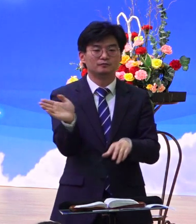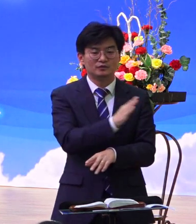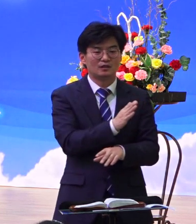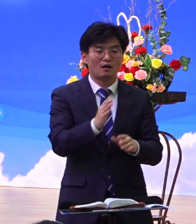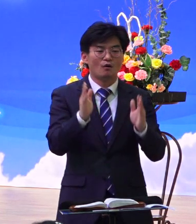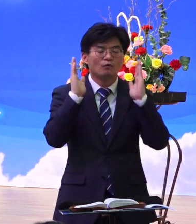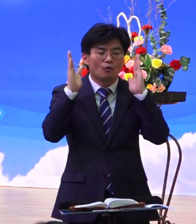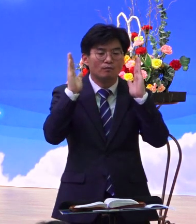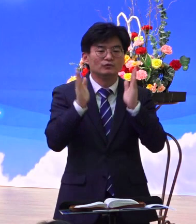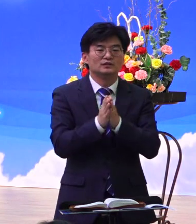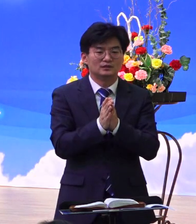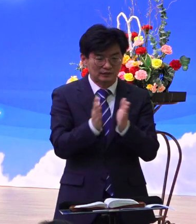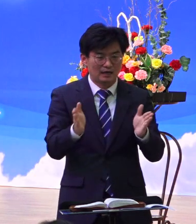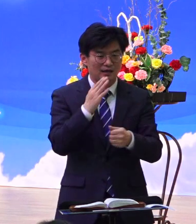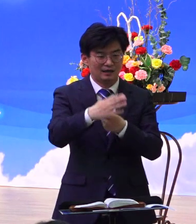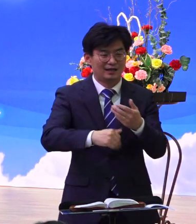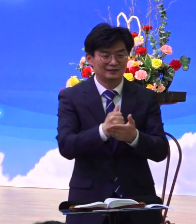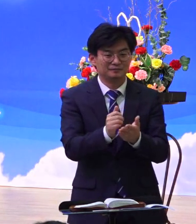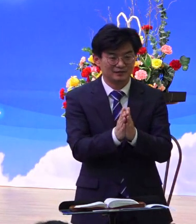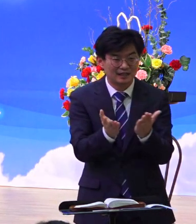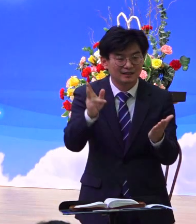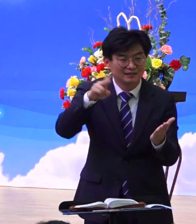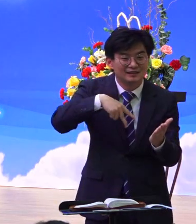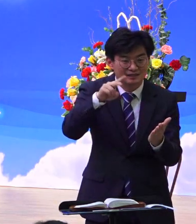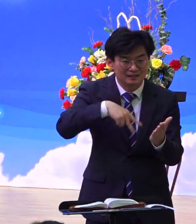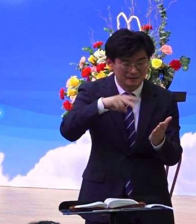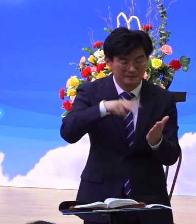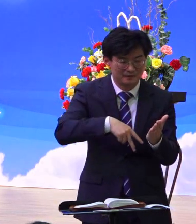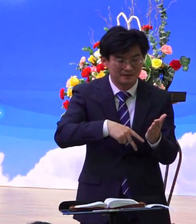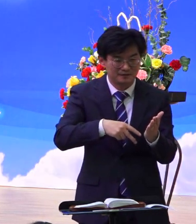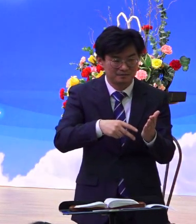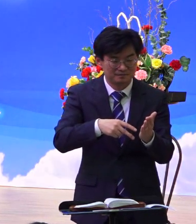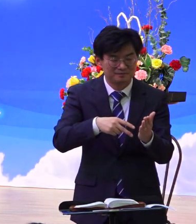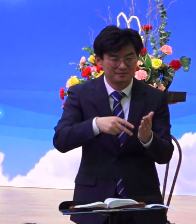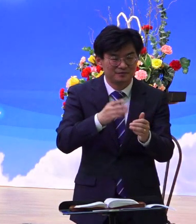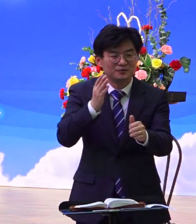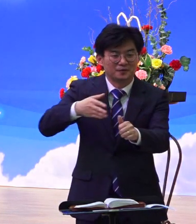더욱 가까이 하며 살아가기를 주님의 이름으로 축복합니다.